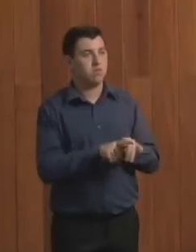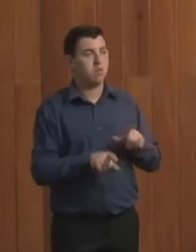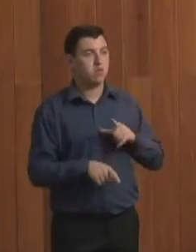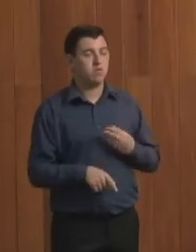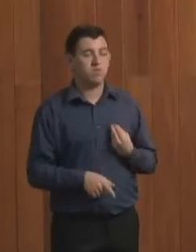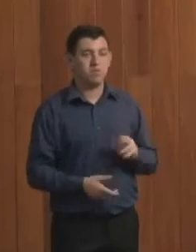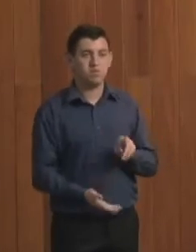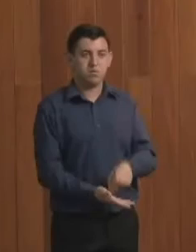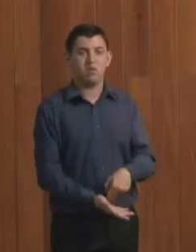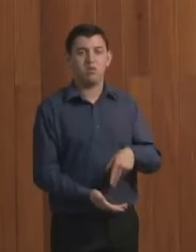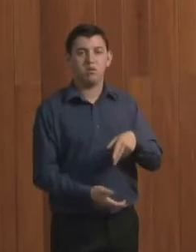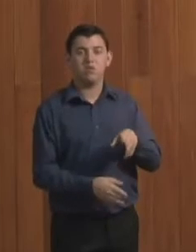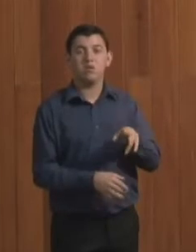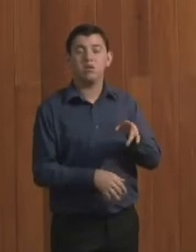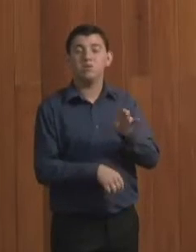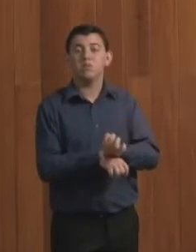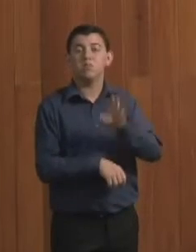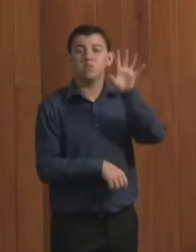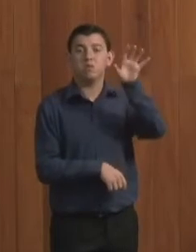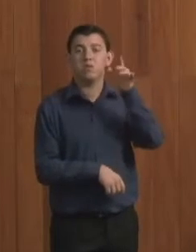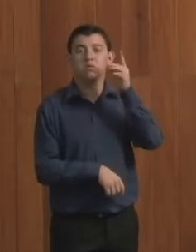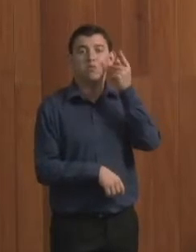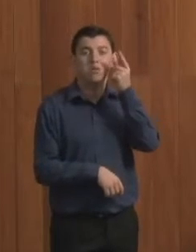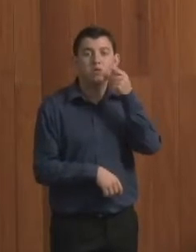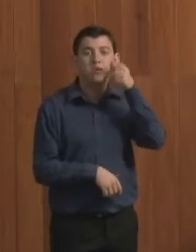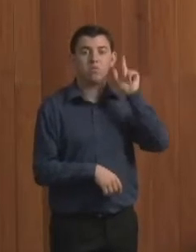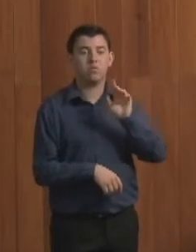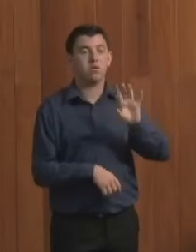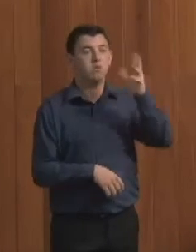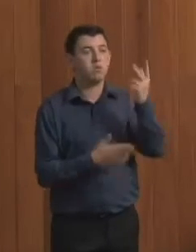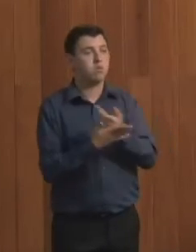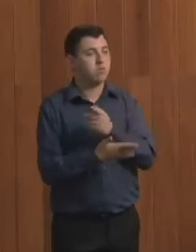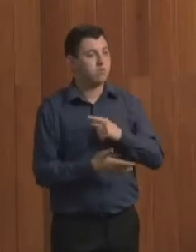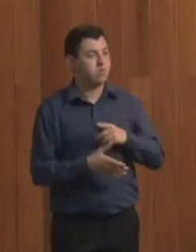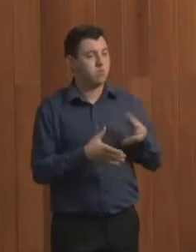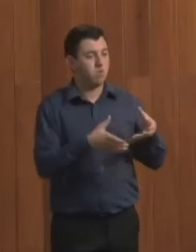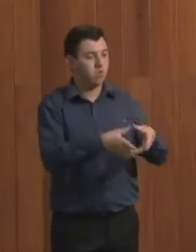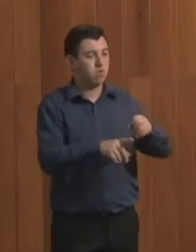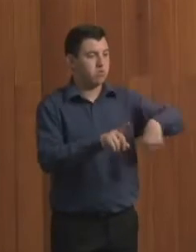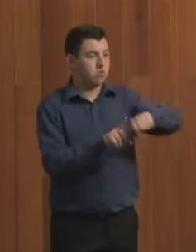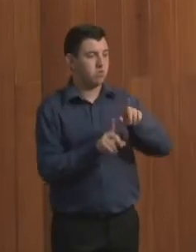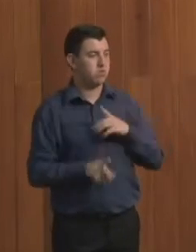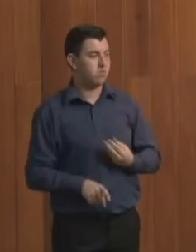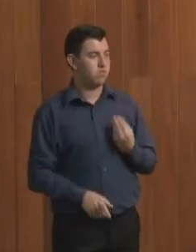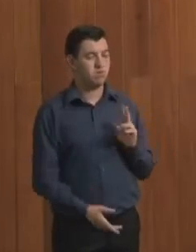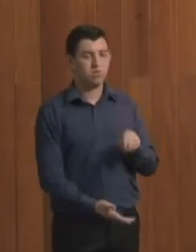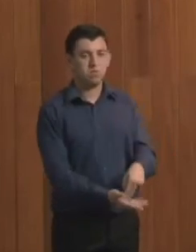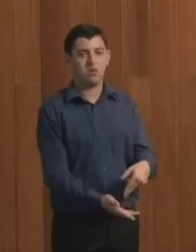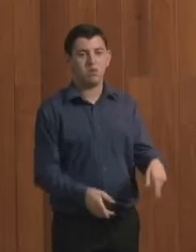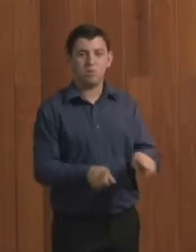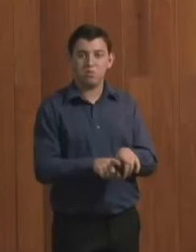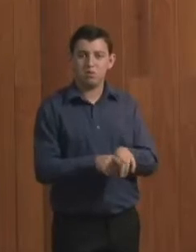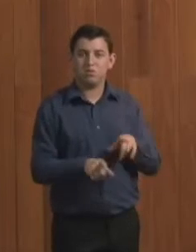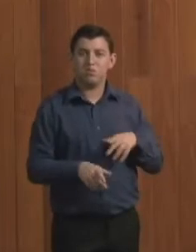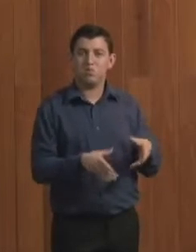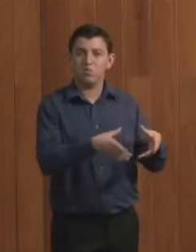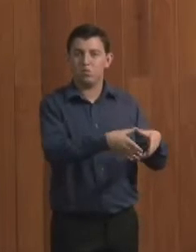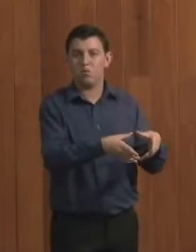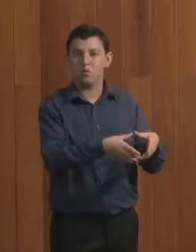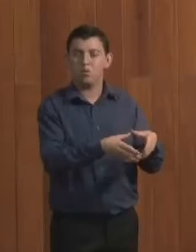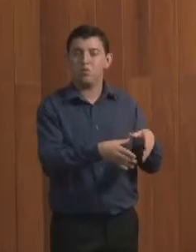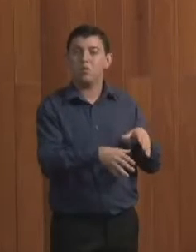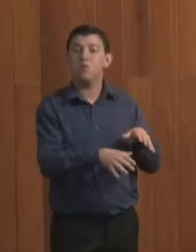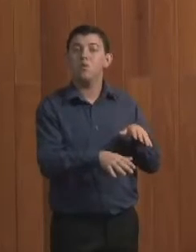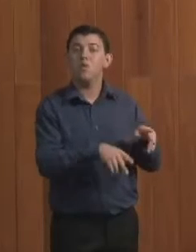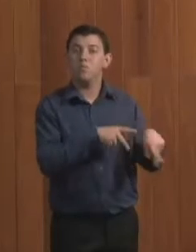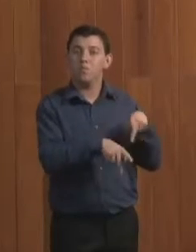No primeiro momento, ontem, os movimentos sociais presentes, o movimento da população de